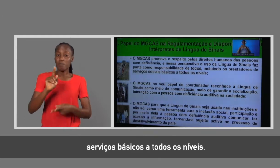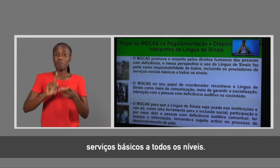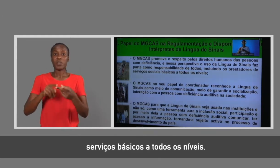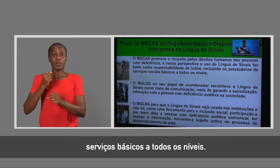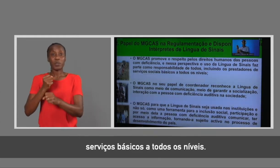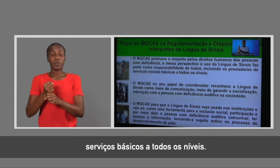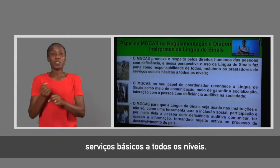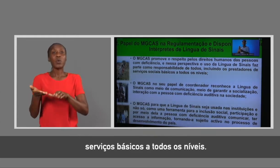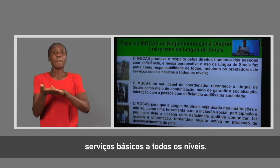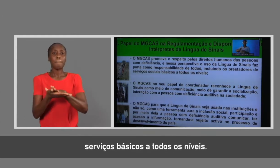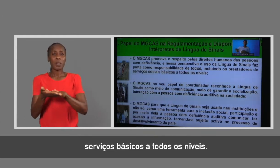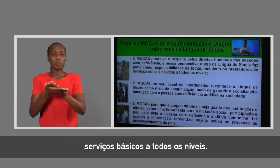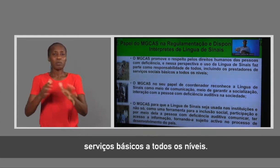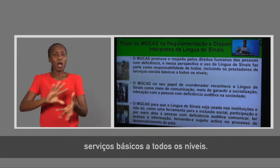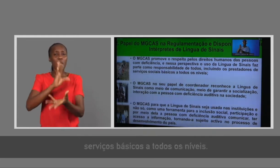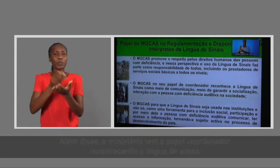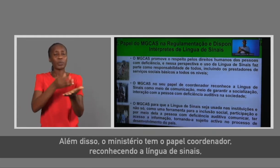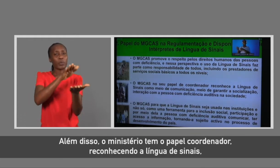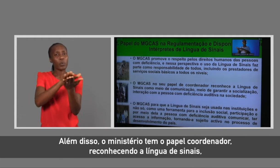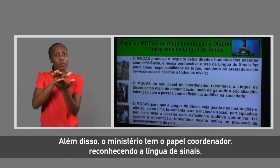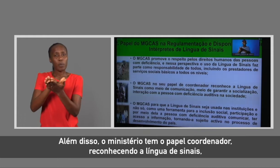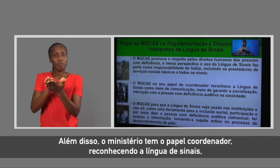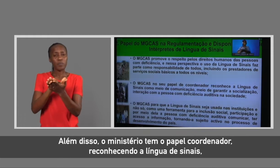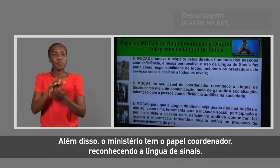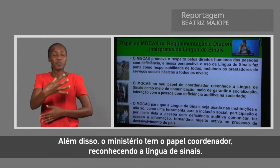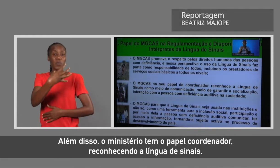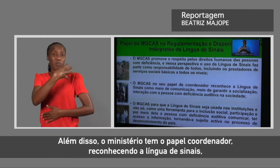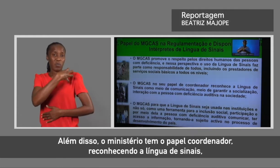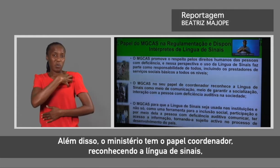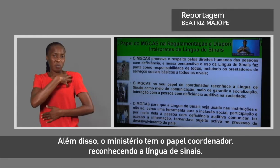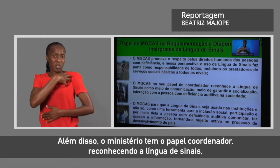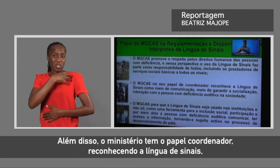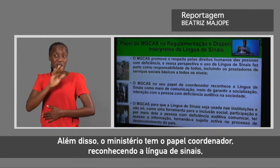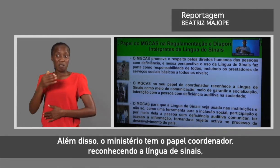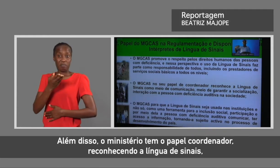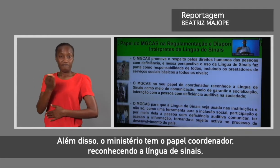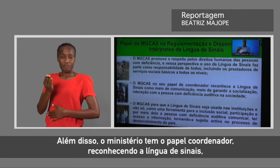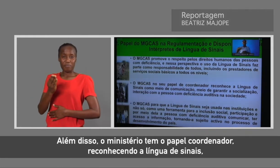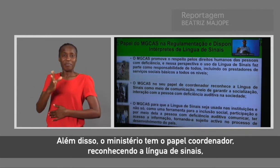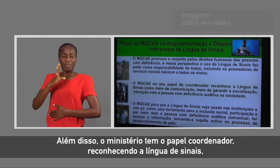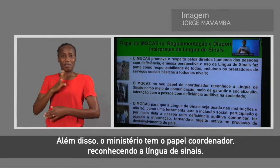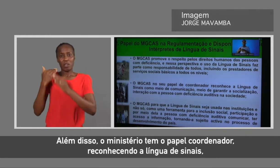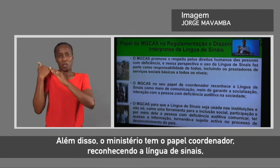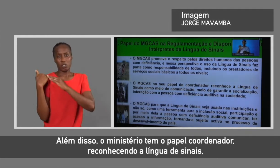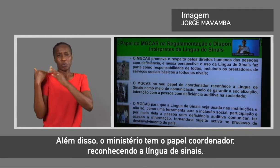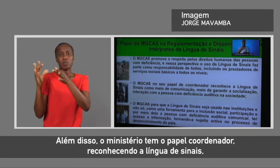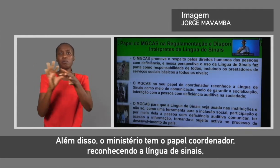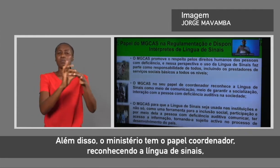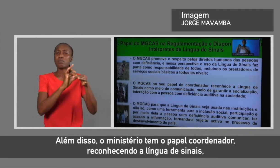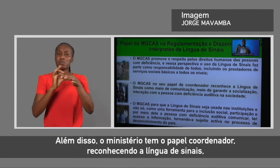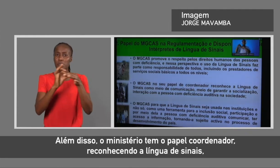serviços básicos, até dos mídias. O Ministério, para além disso, também tem o papel de coordenador,